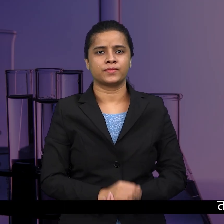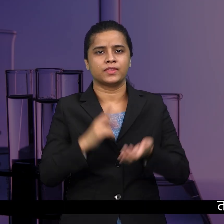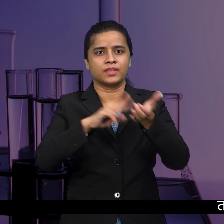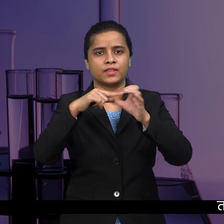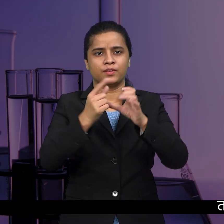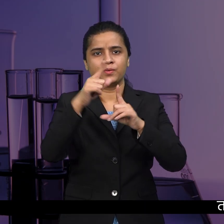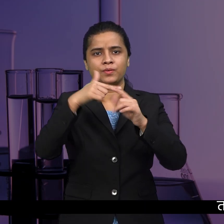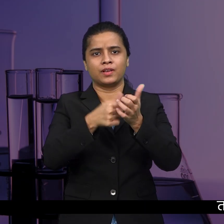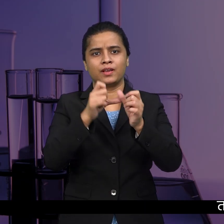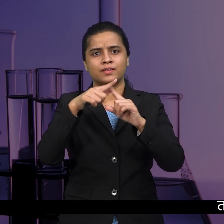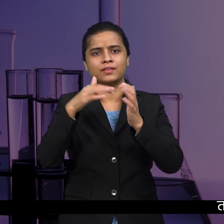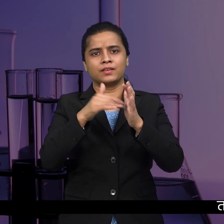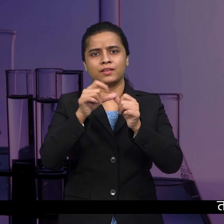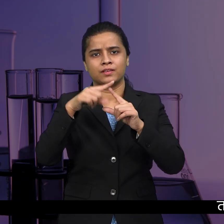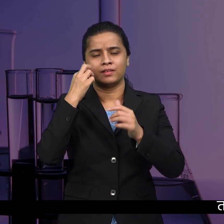तटस्थीकरण